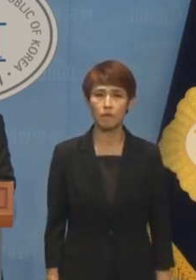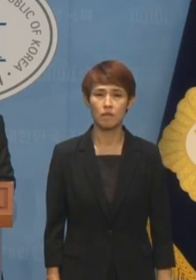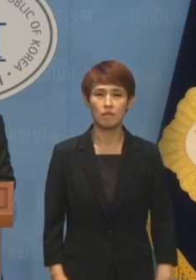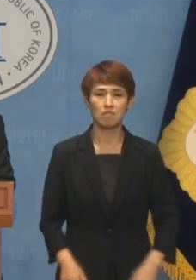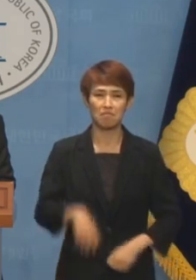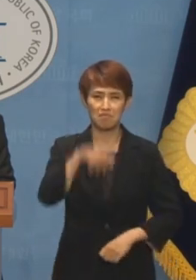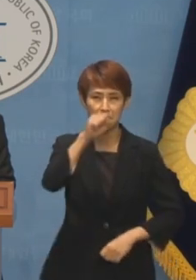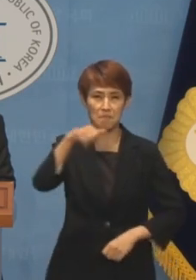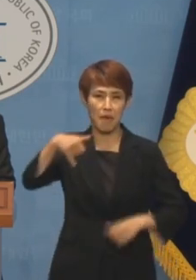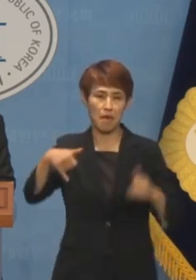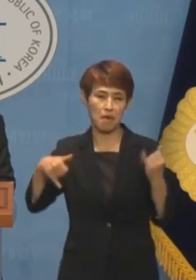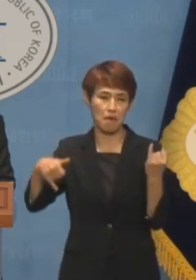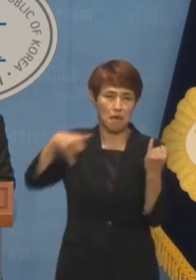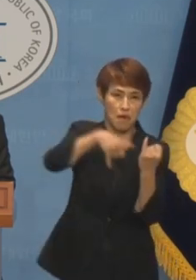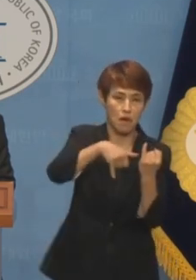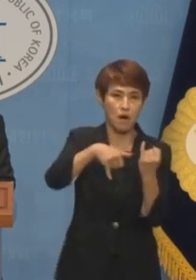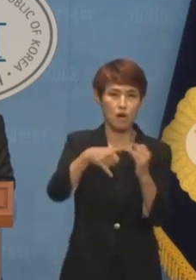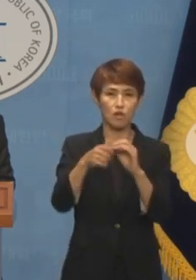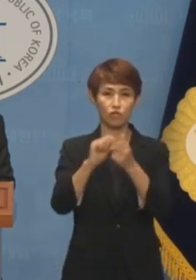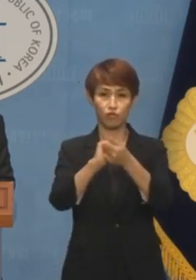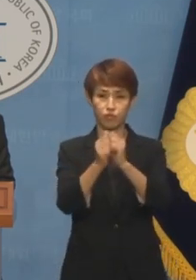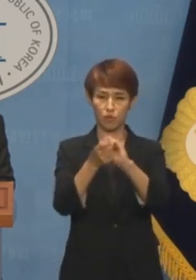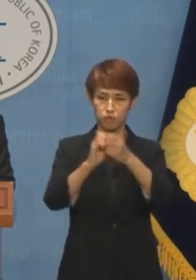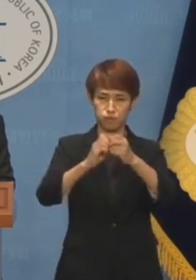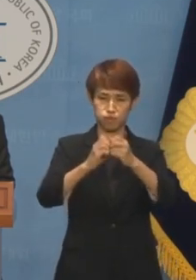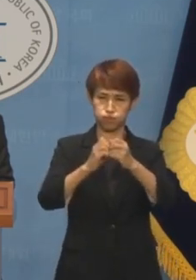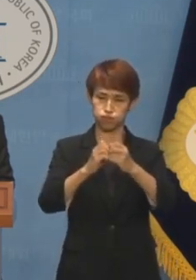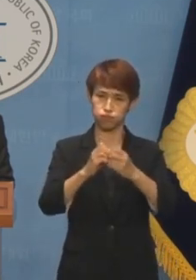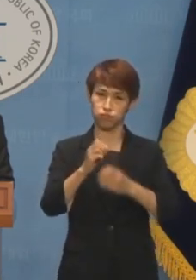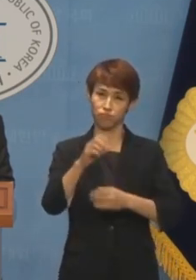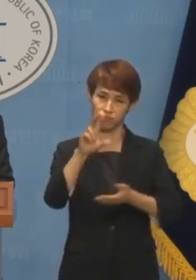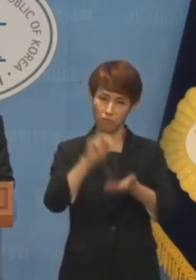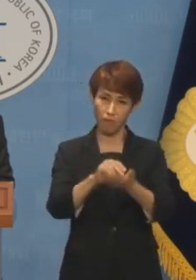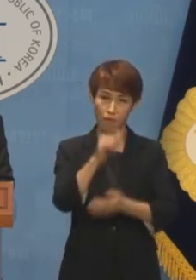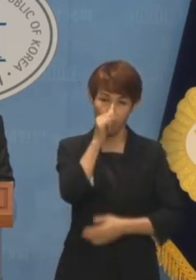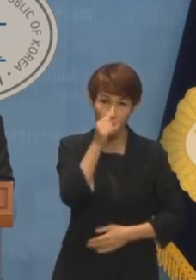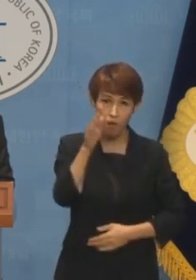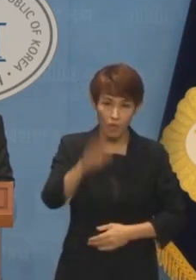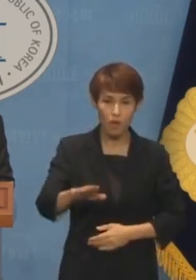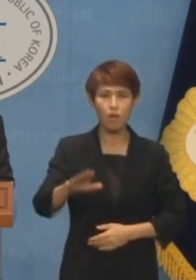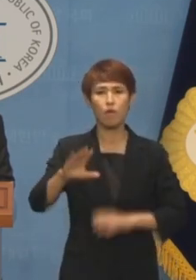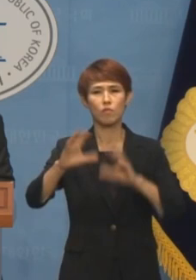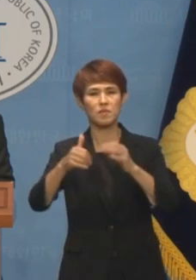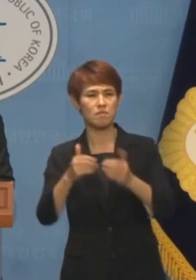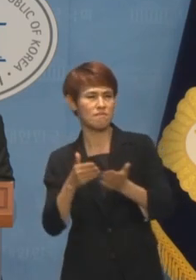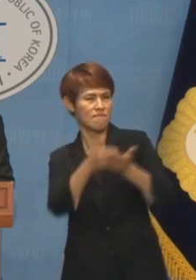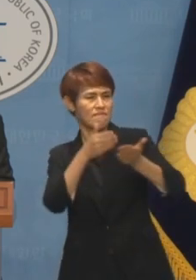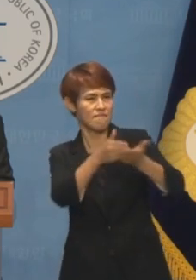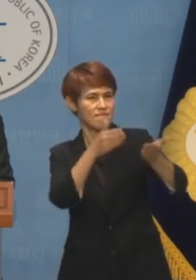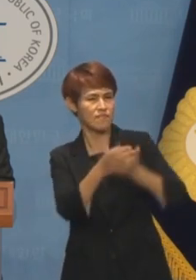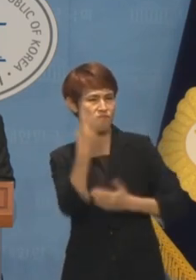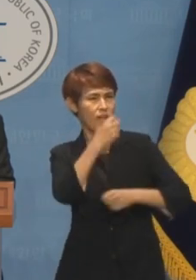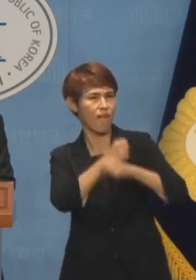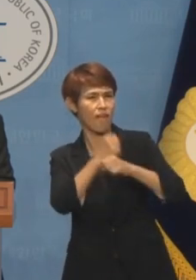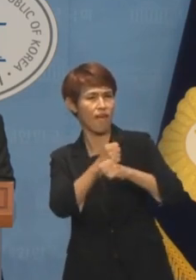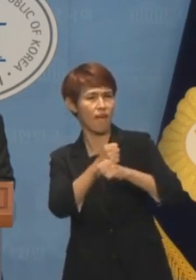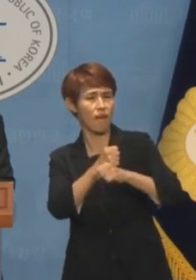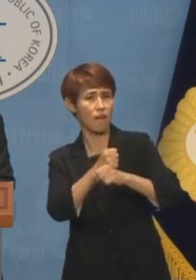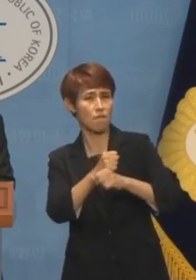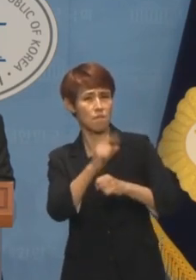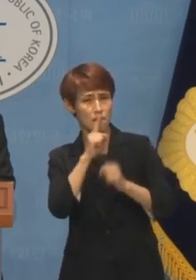명품백 수수, 주가 조작 의혹 등 김건희 여사를 수사하라는 국민의 요구가 어느 때보다도